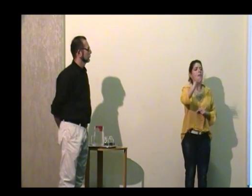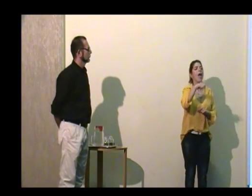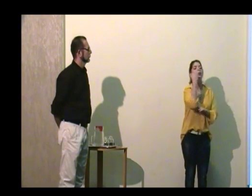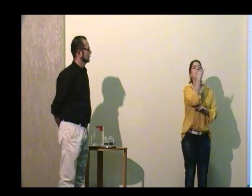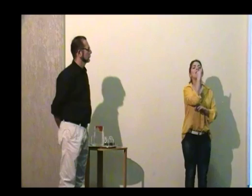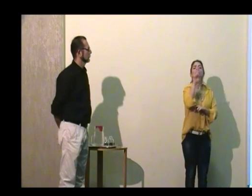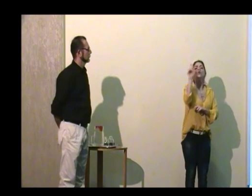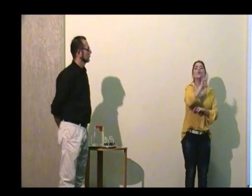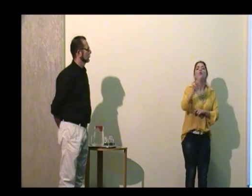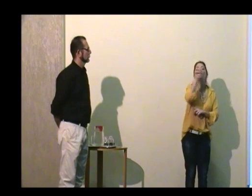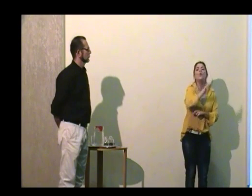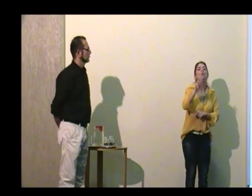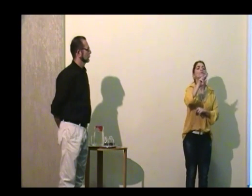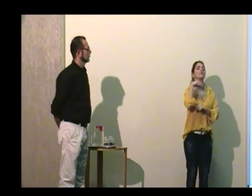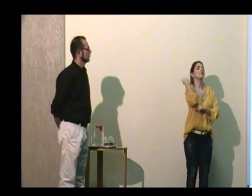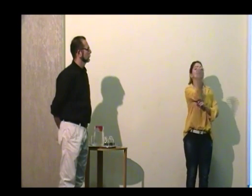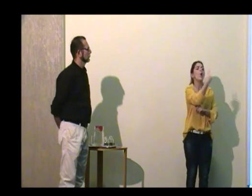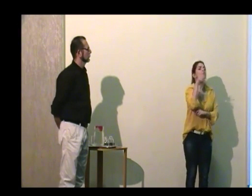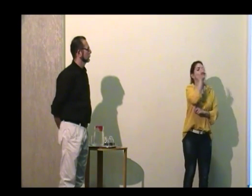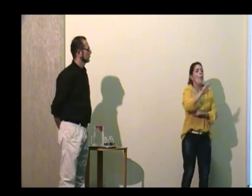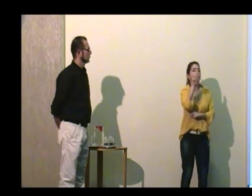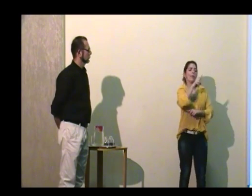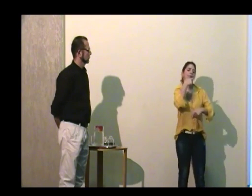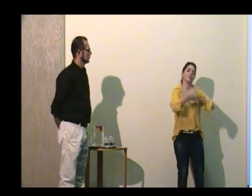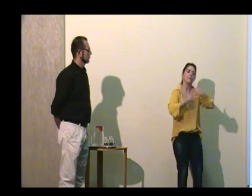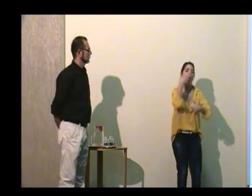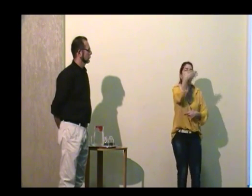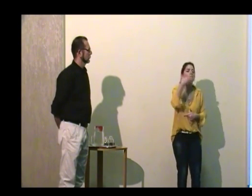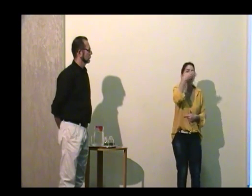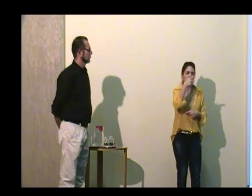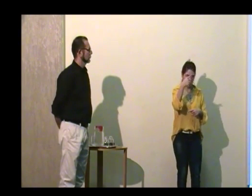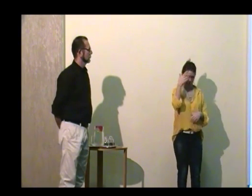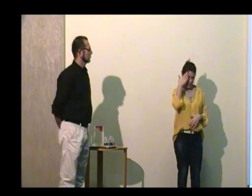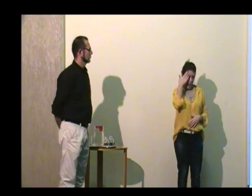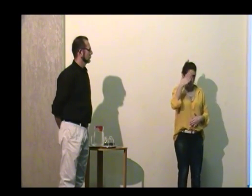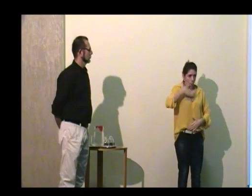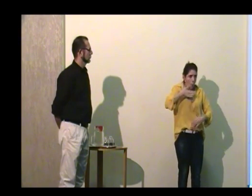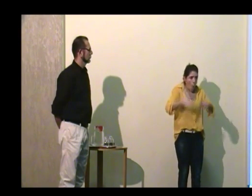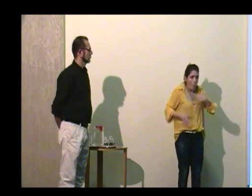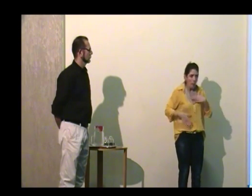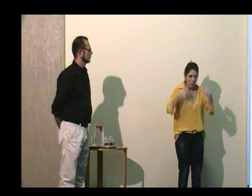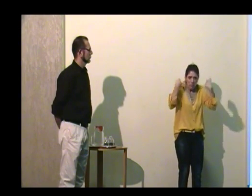Nós temos um órgão no corpo, o pâncreas.